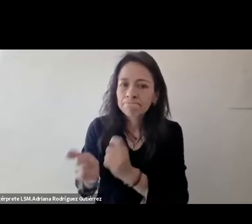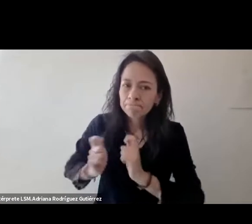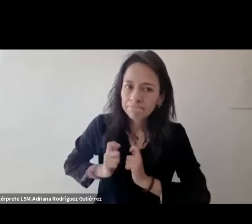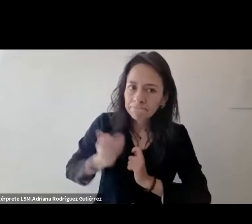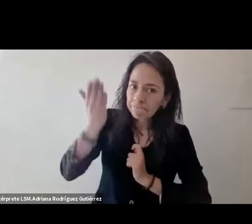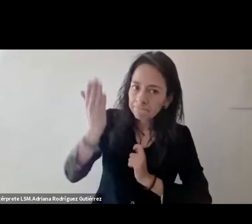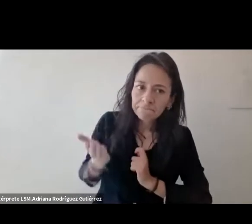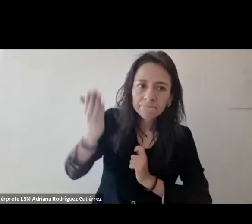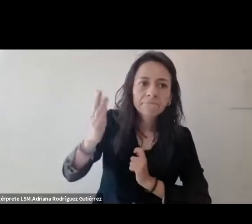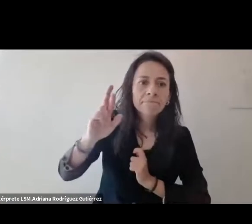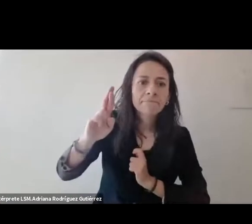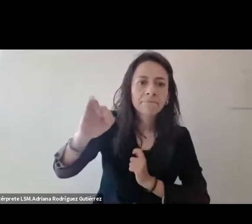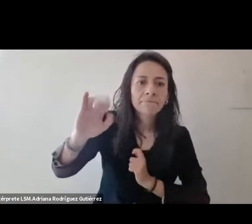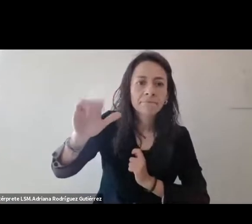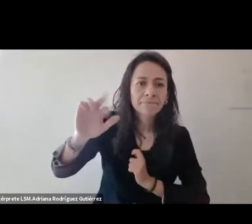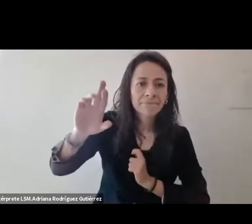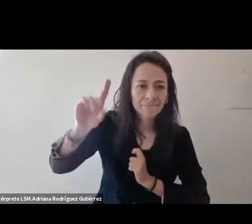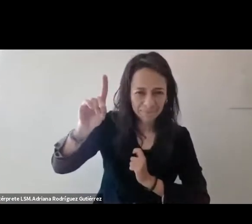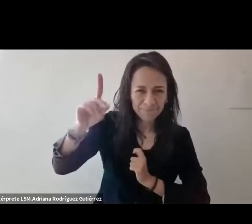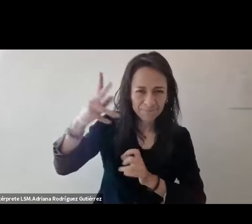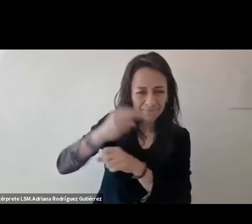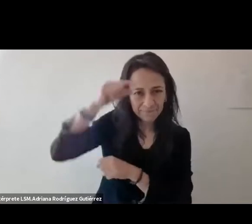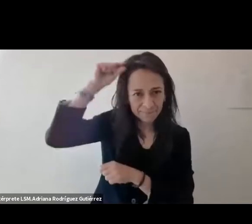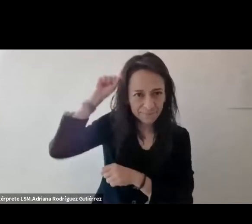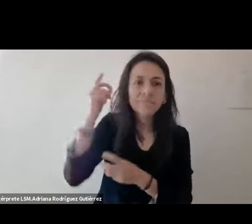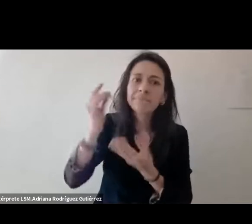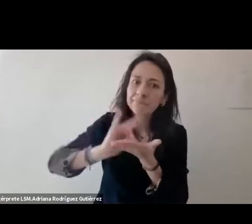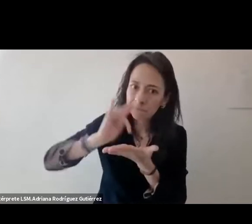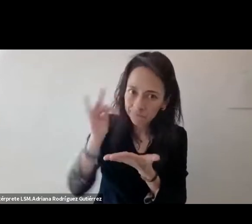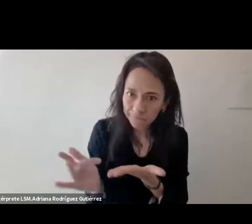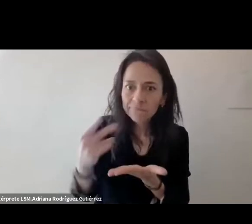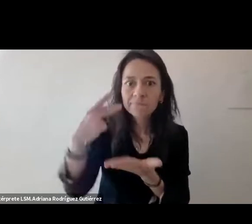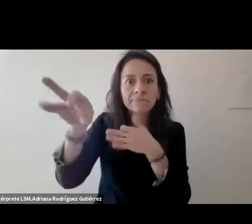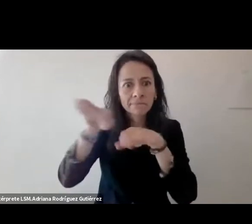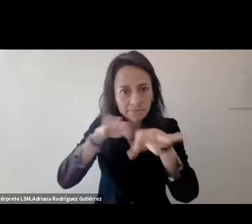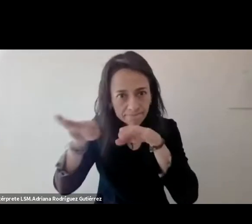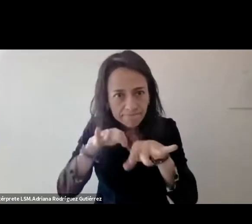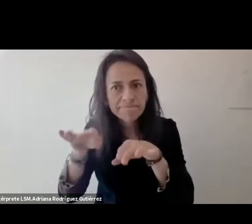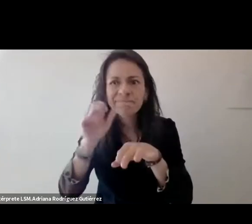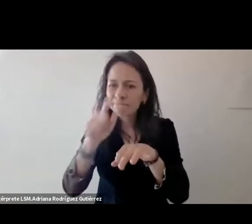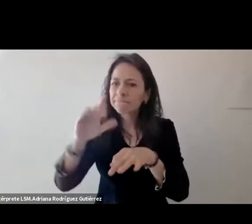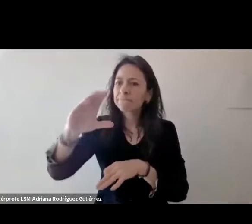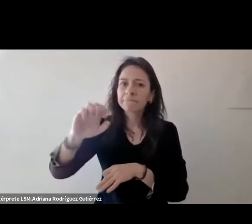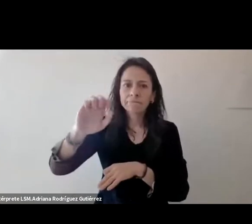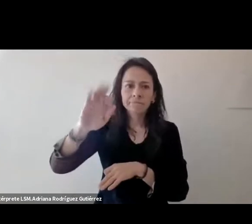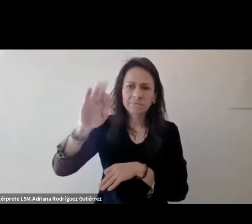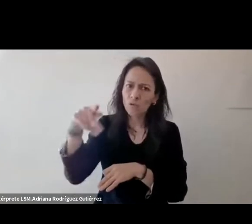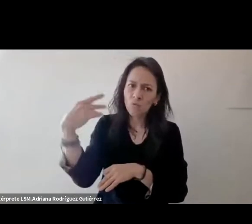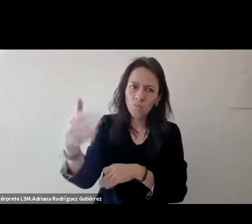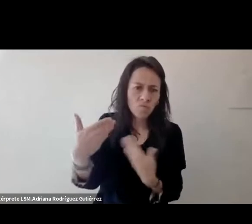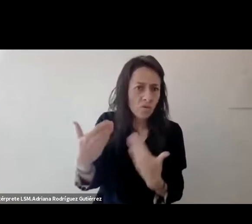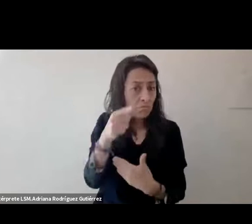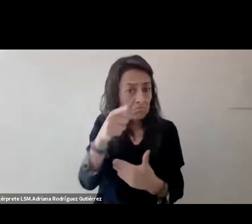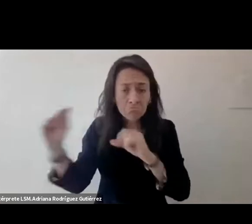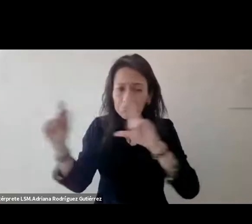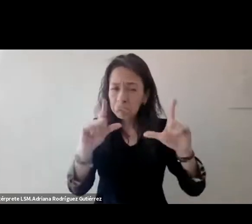Ricardo, pues yo solo agradecer la exposición y todo el trabajo de parte del CEMEFI. Creo que fue muy clara la